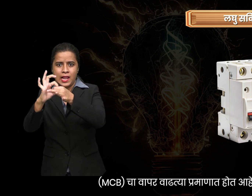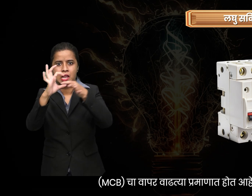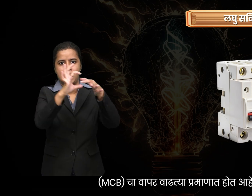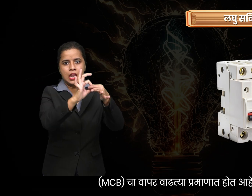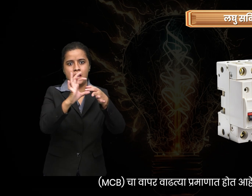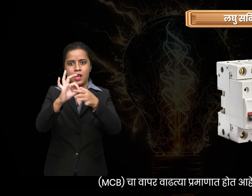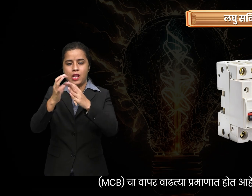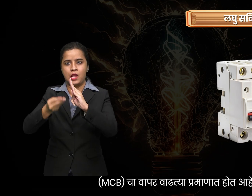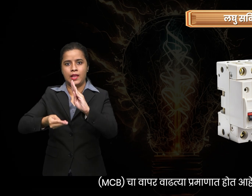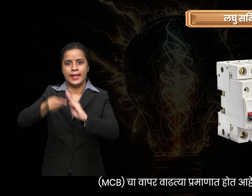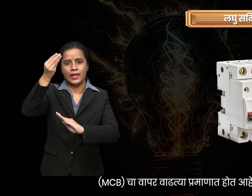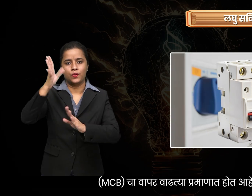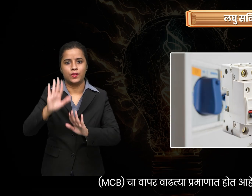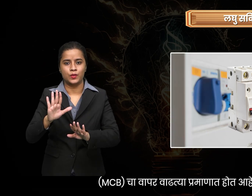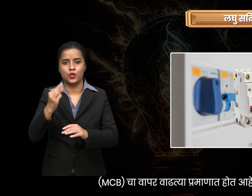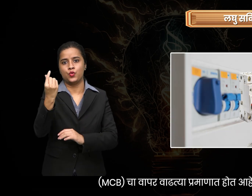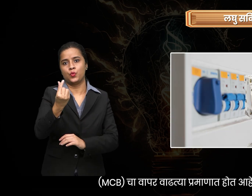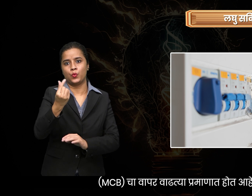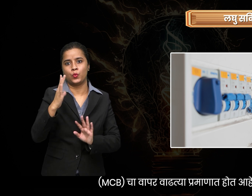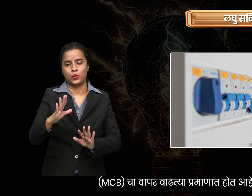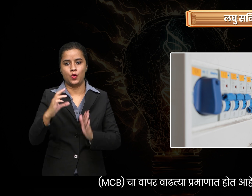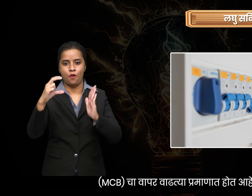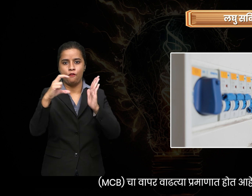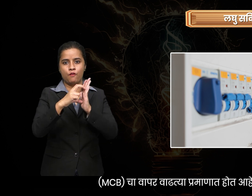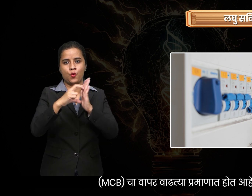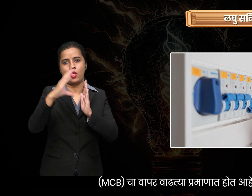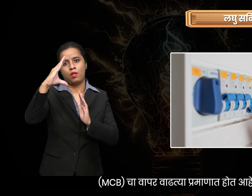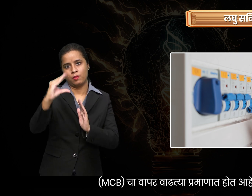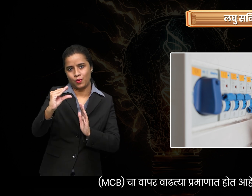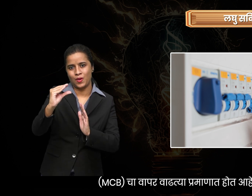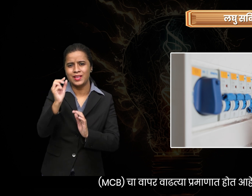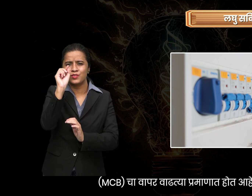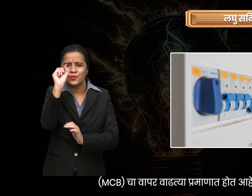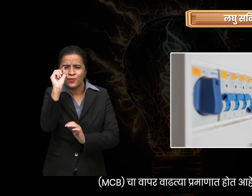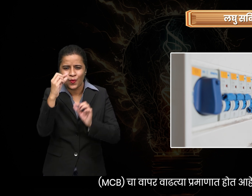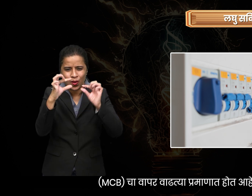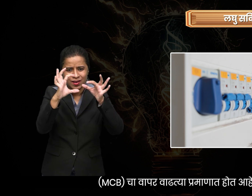MCB चा वापर वाढत्या प्रमाणात होत आहे.